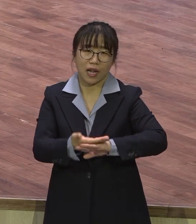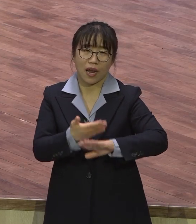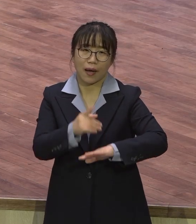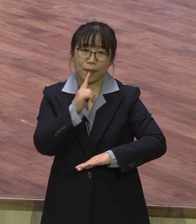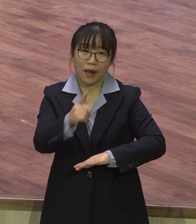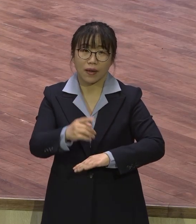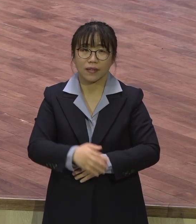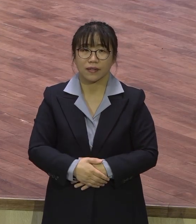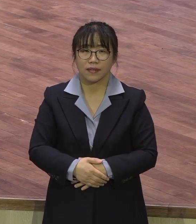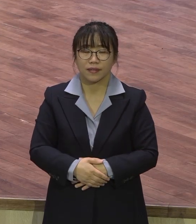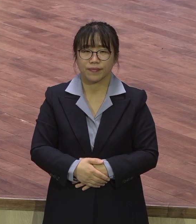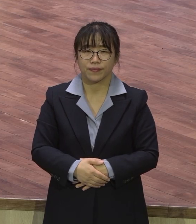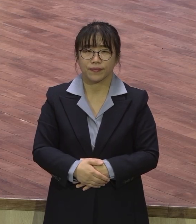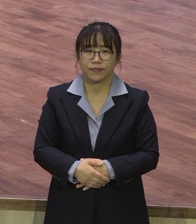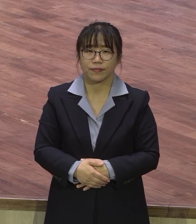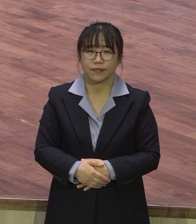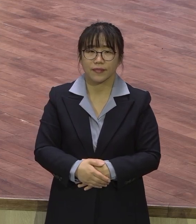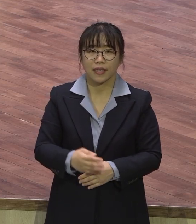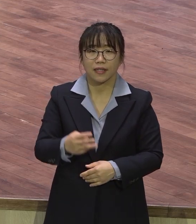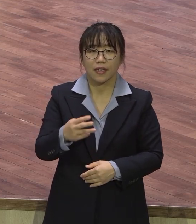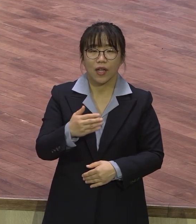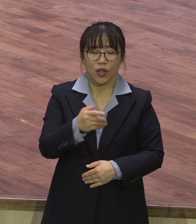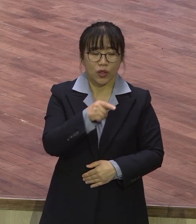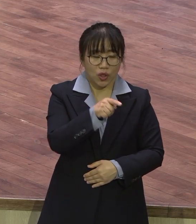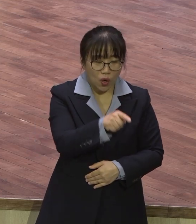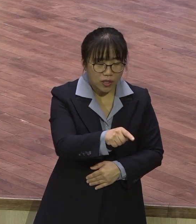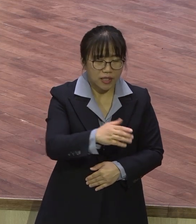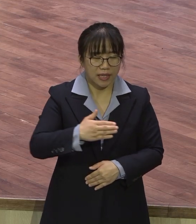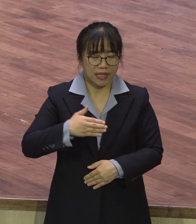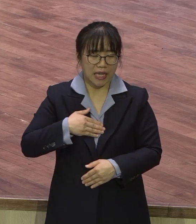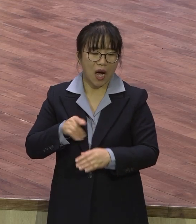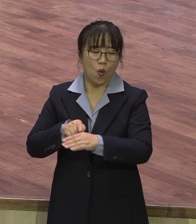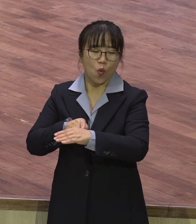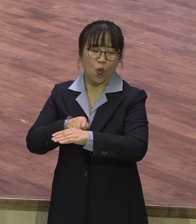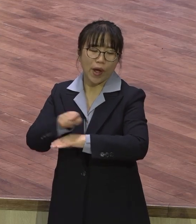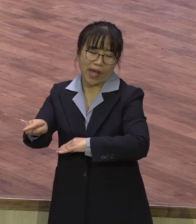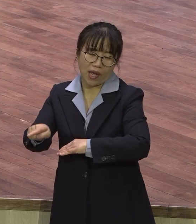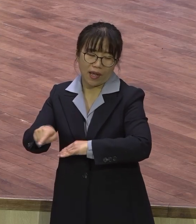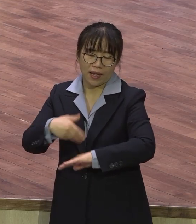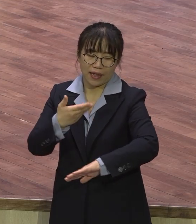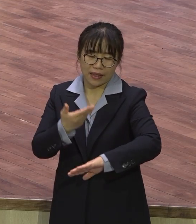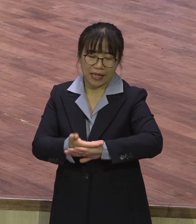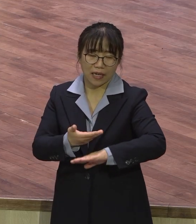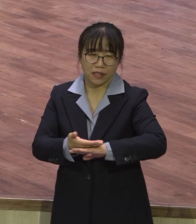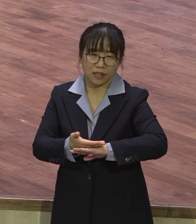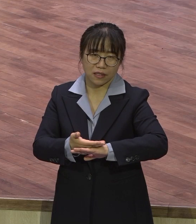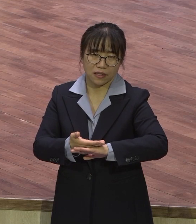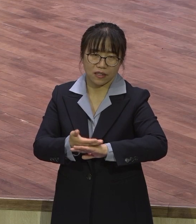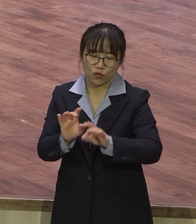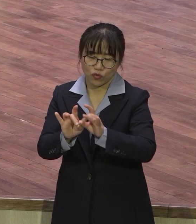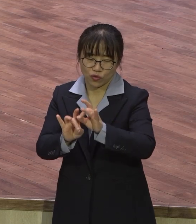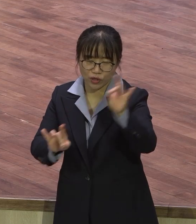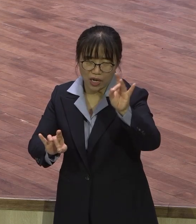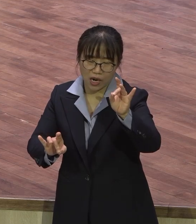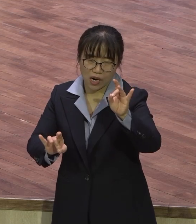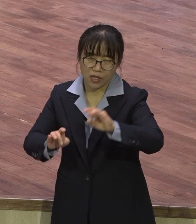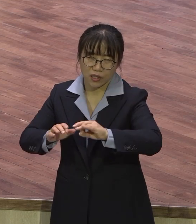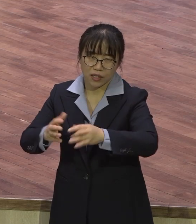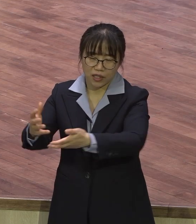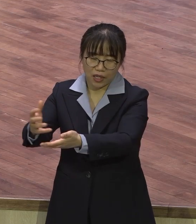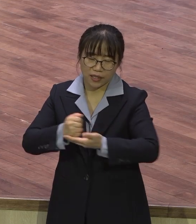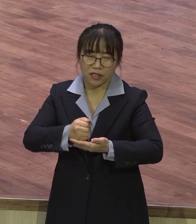3절보입니다 너는 나 외에는 다른 신들을 내게 두지 말라 너는